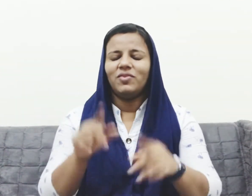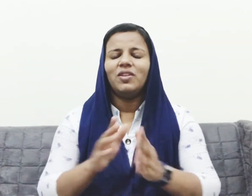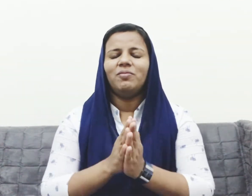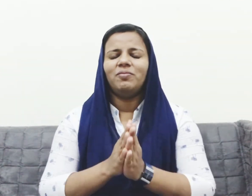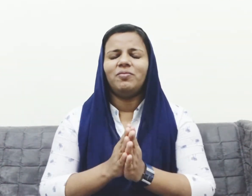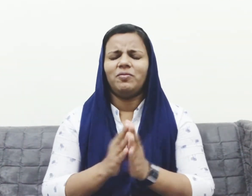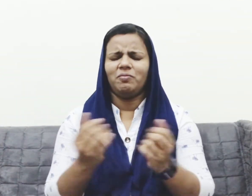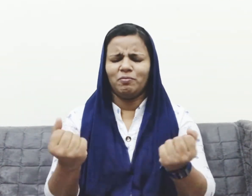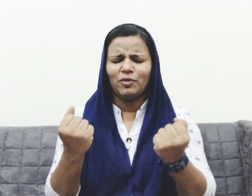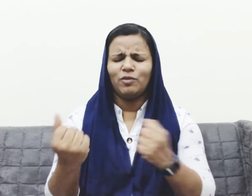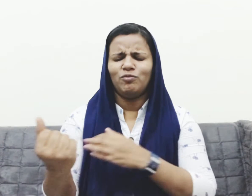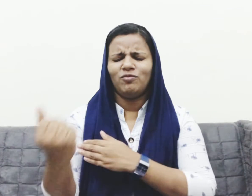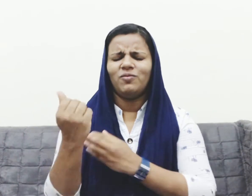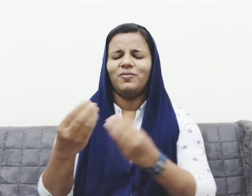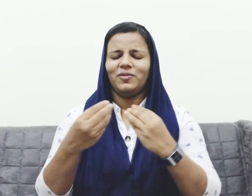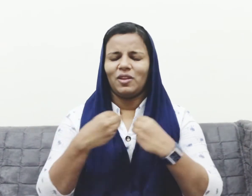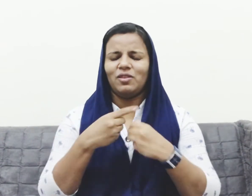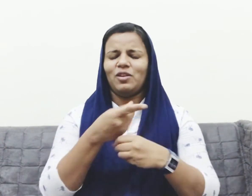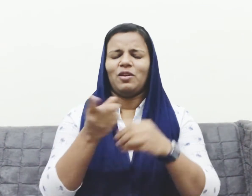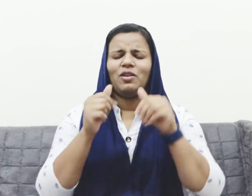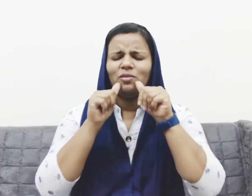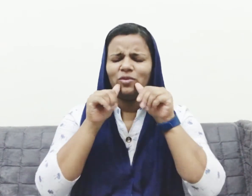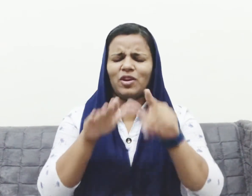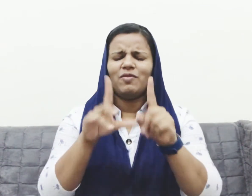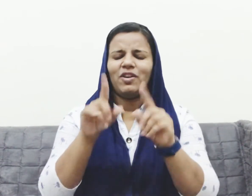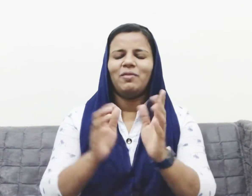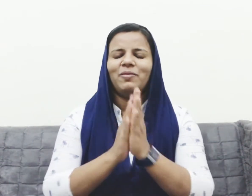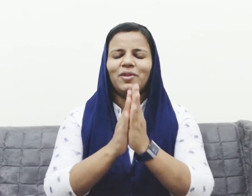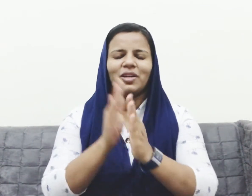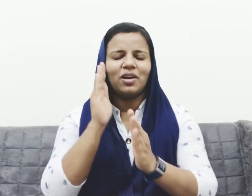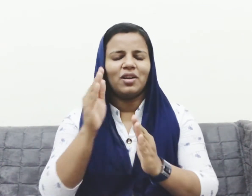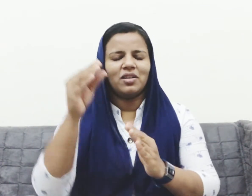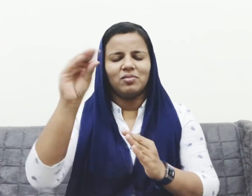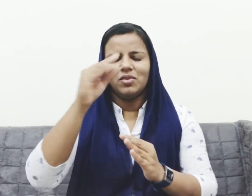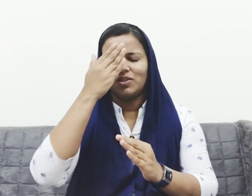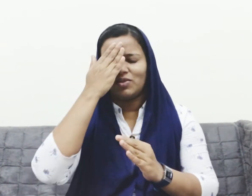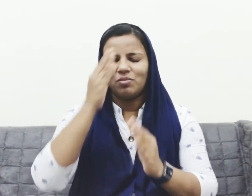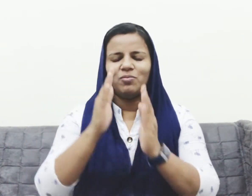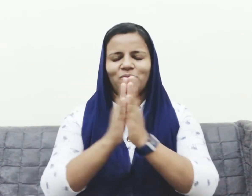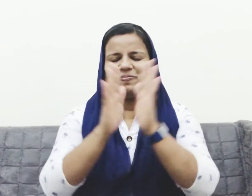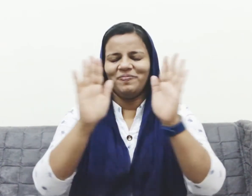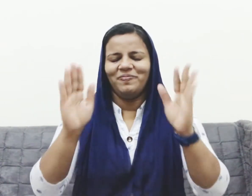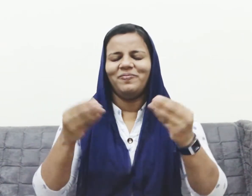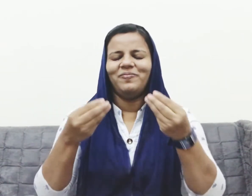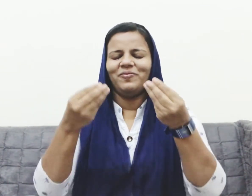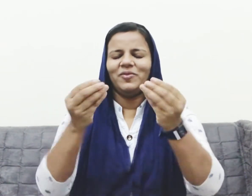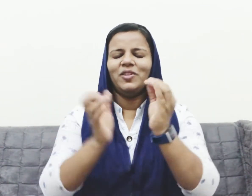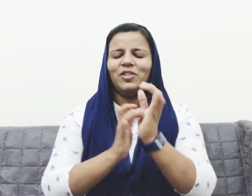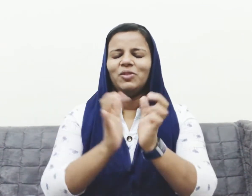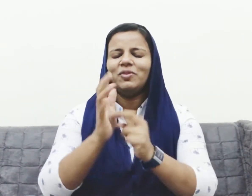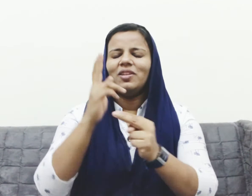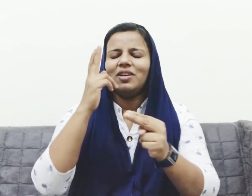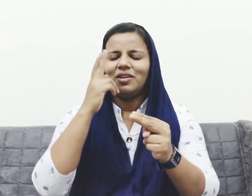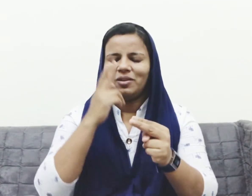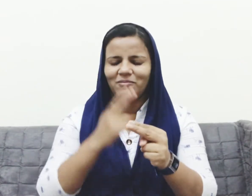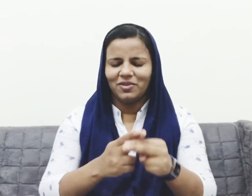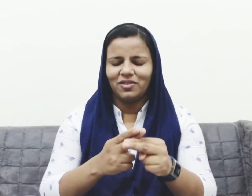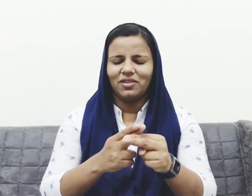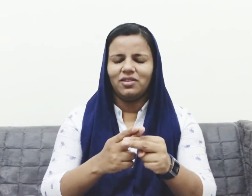സ്തോത്രം. വേണ്ടുന്ന ബലവും ശക്തിയും തന്നെ ഞങ്ങളെ അനുഗ്രഹിക്കുന്നതിനായിട്ട് നന്ദി. പ്രാർത്ഥന കേട്ട കൃപകൾക്ക് നന്ദി. സകല മഹത്വവും പുകഴ്ച അപ്പയ്ക്ക്, യേശു ക്രിസ്തുവിൻ്റെ